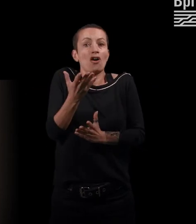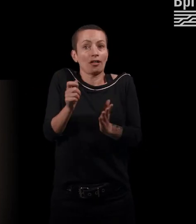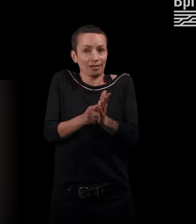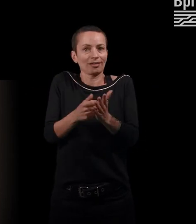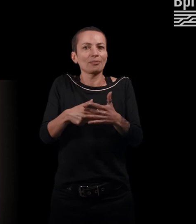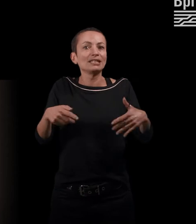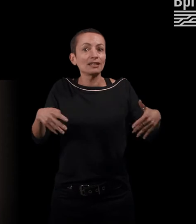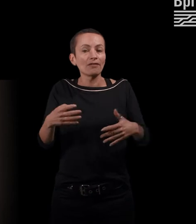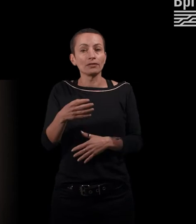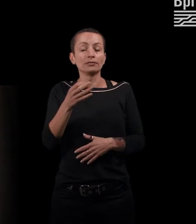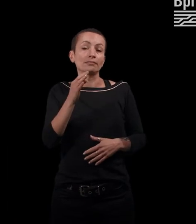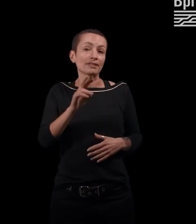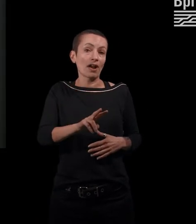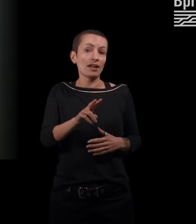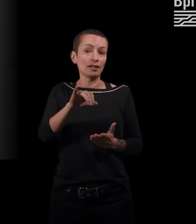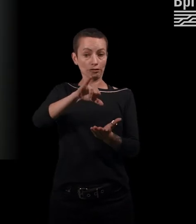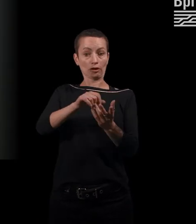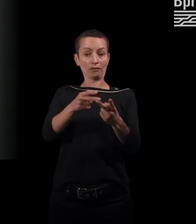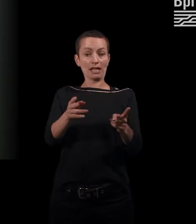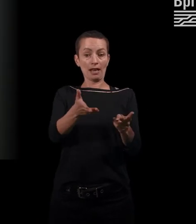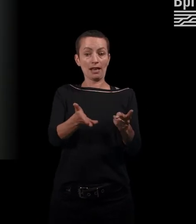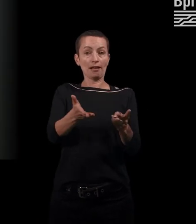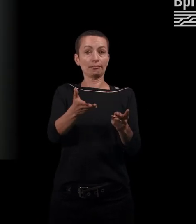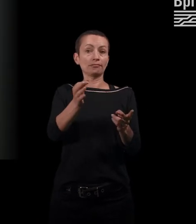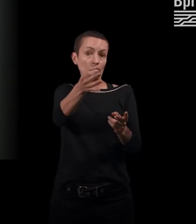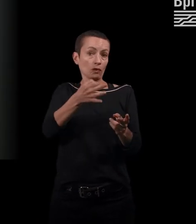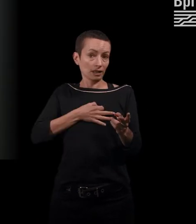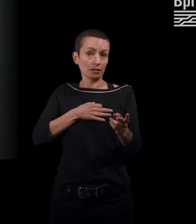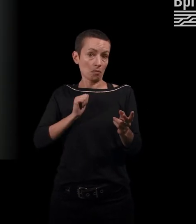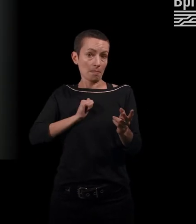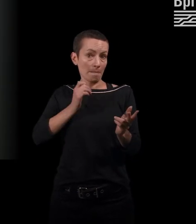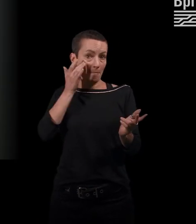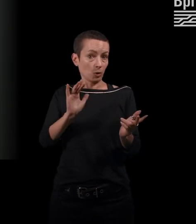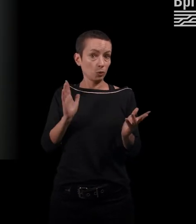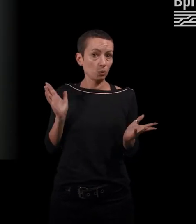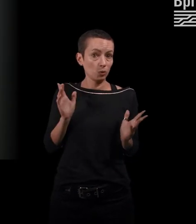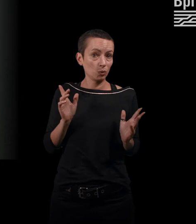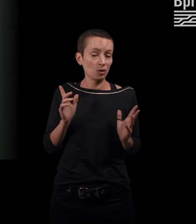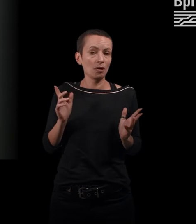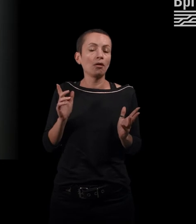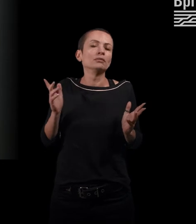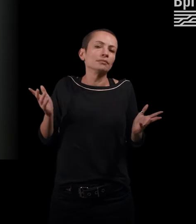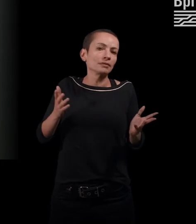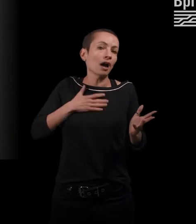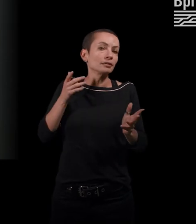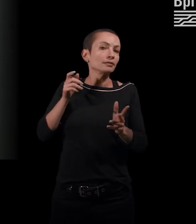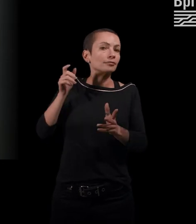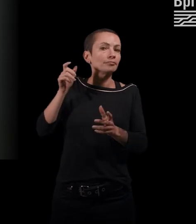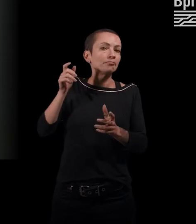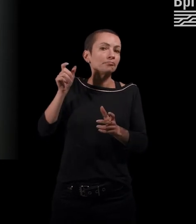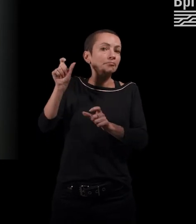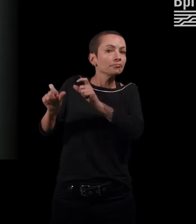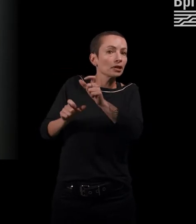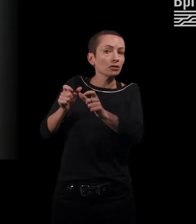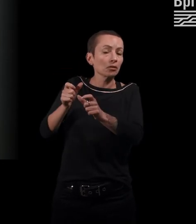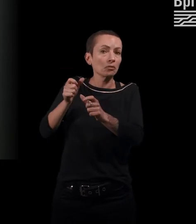2019. Oui, c'est vrai, ce centre-ville, comme vous le dites, je ne l'ai pas connu. Je l'ai connu, je le connais à travers